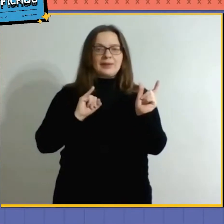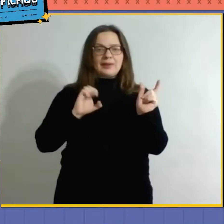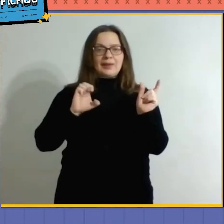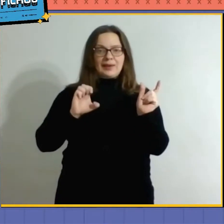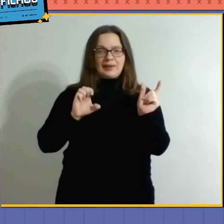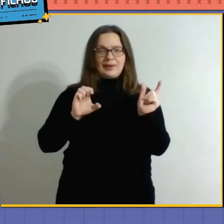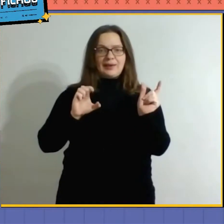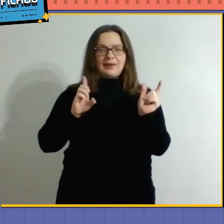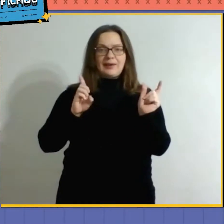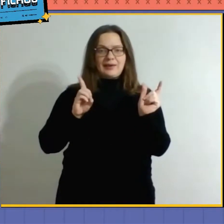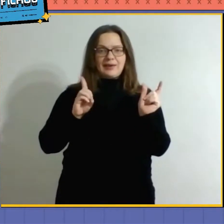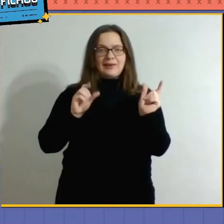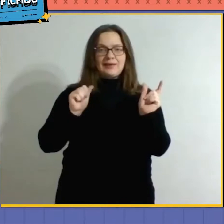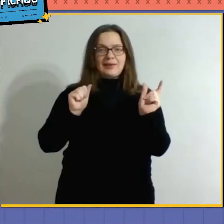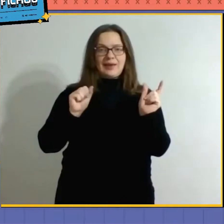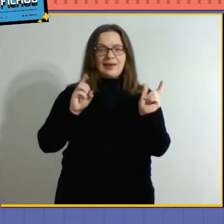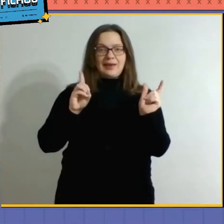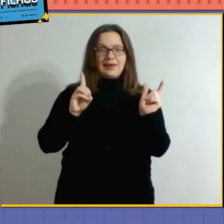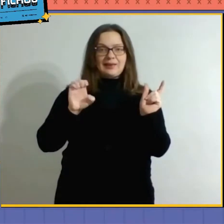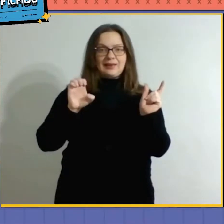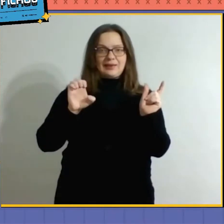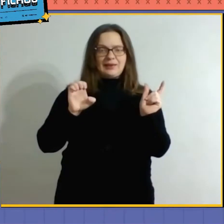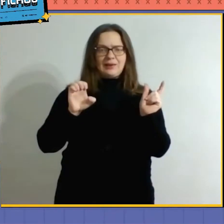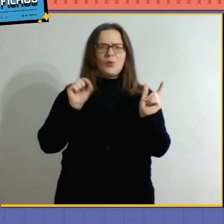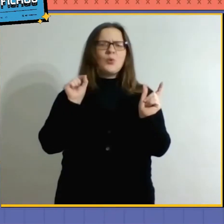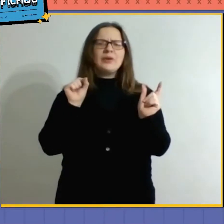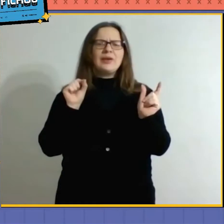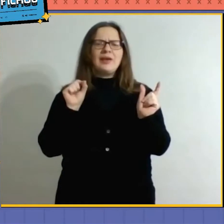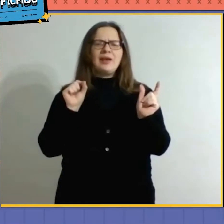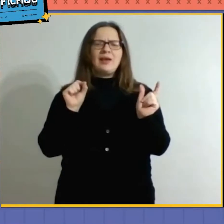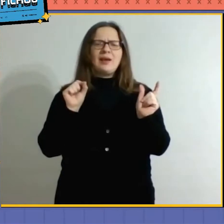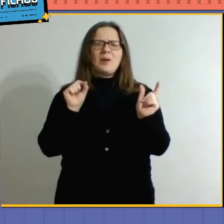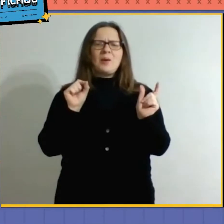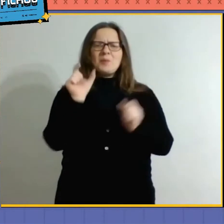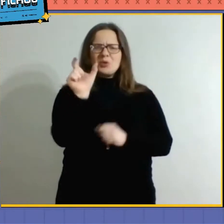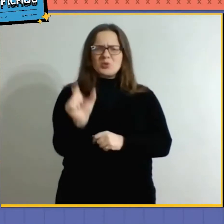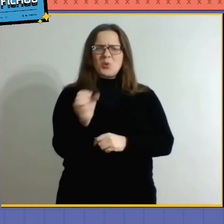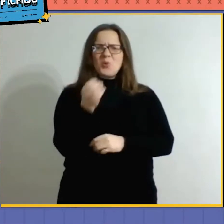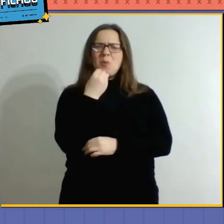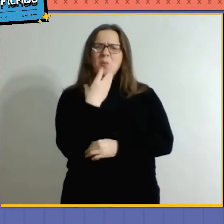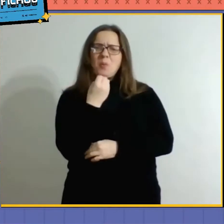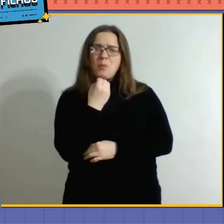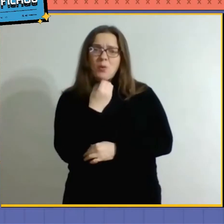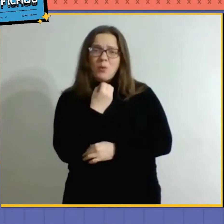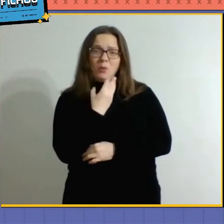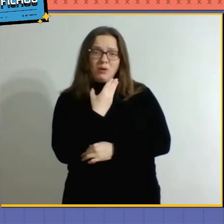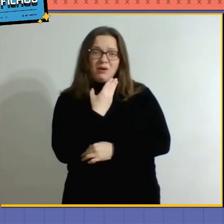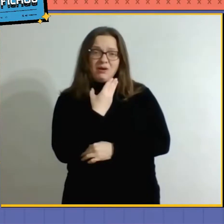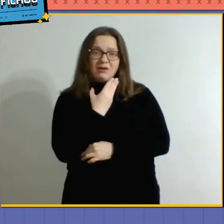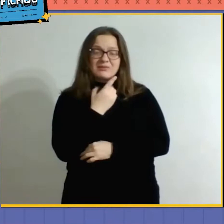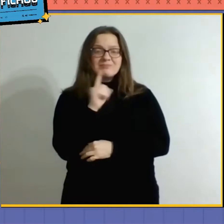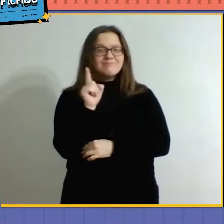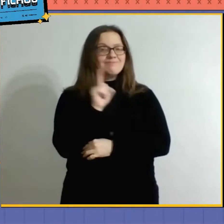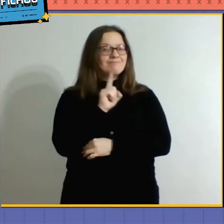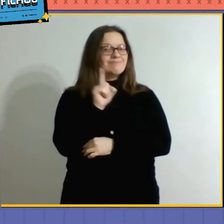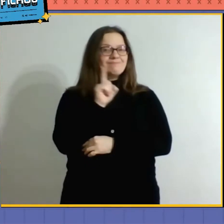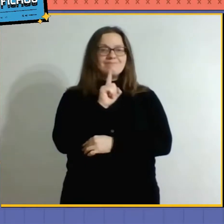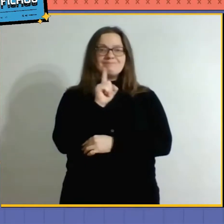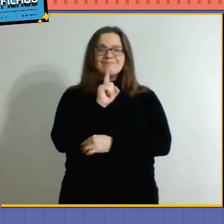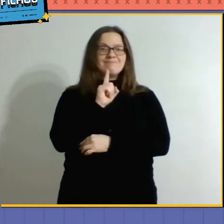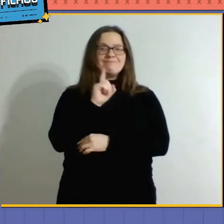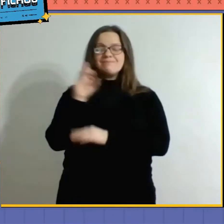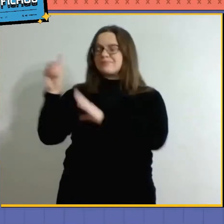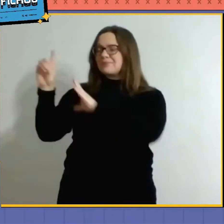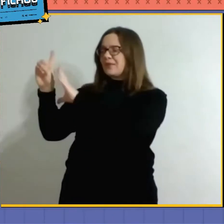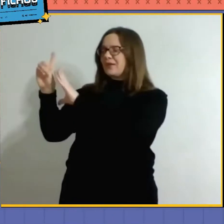assim aquela pessoa é boazinha né Ele é bom ele é bonzinho então é uma pessoa piedosa na verdade não Piedade é Deus